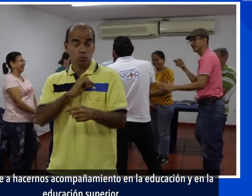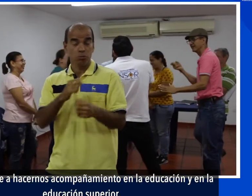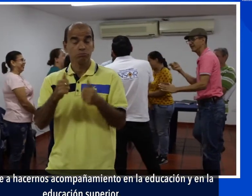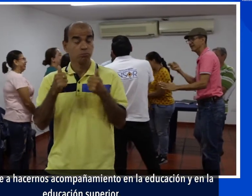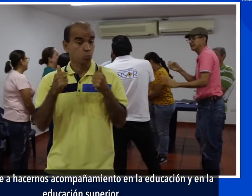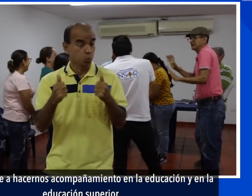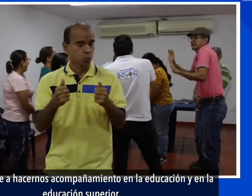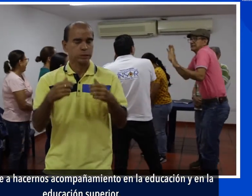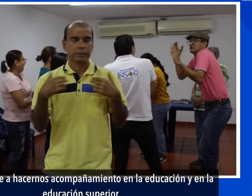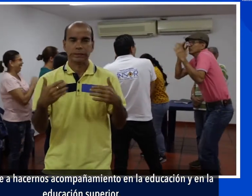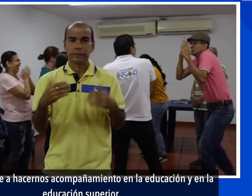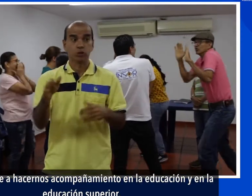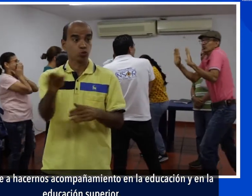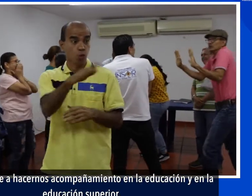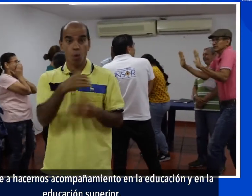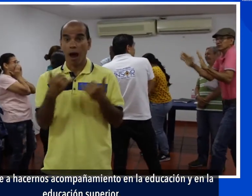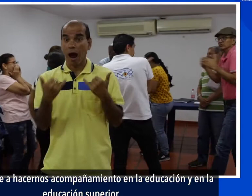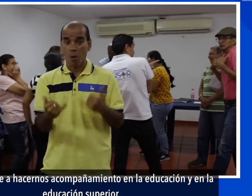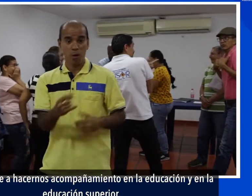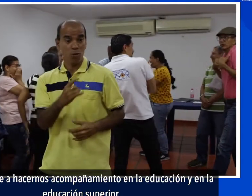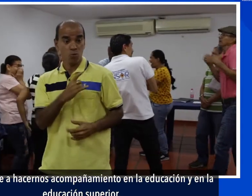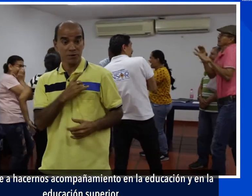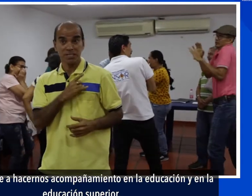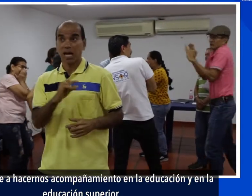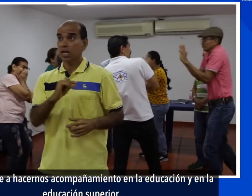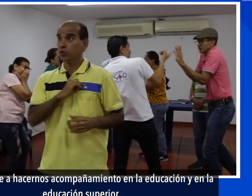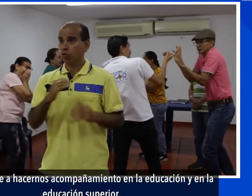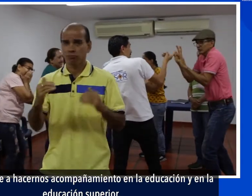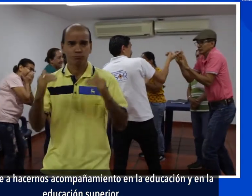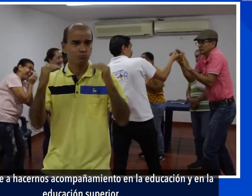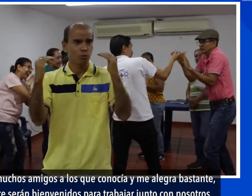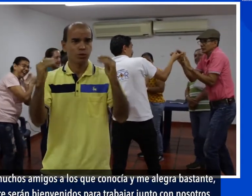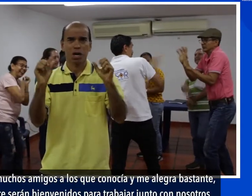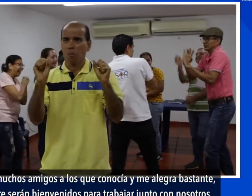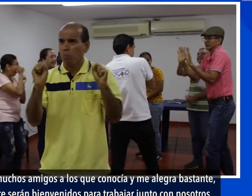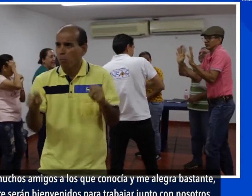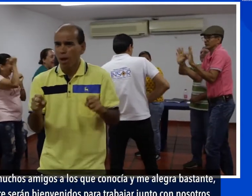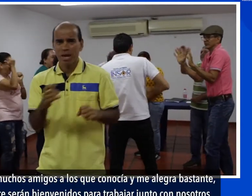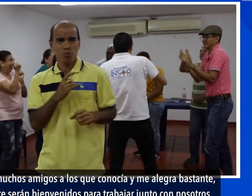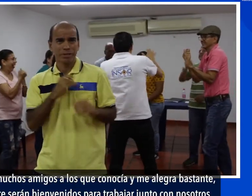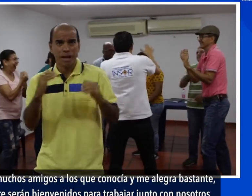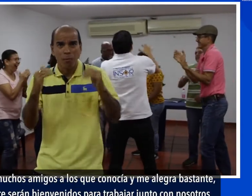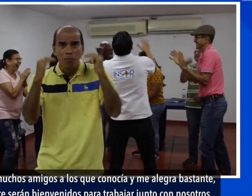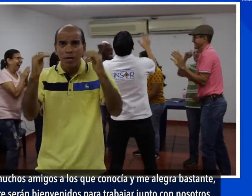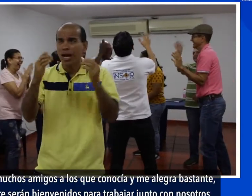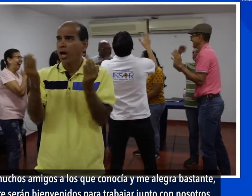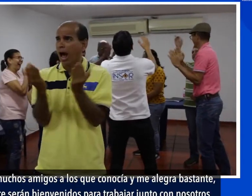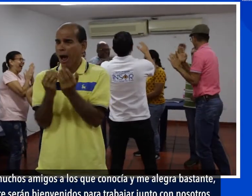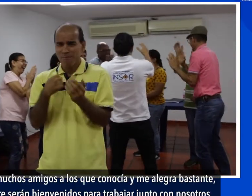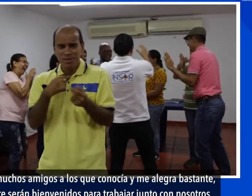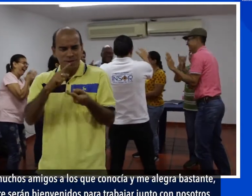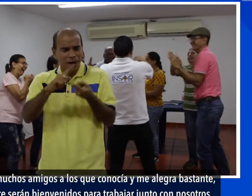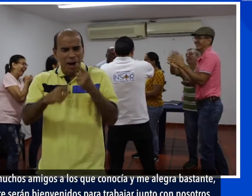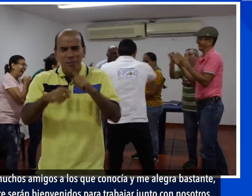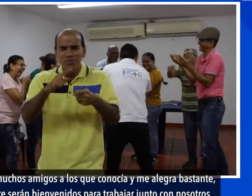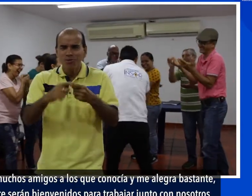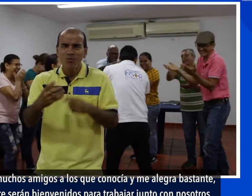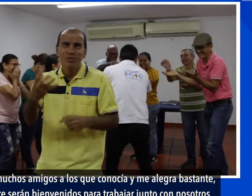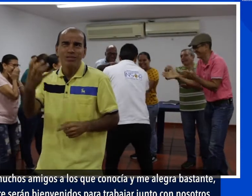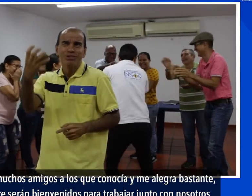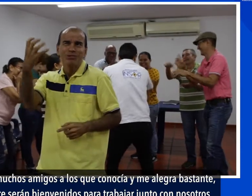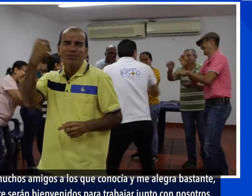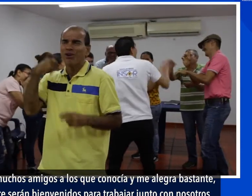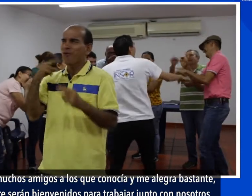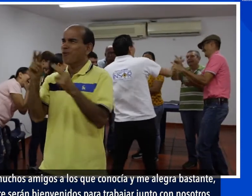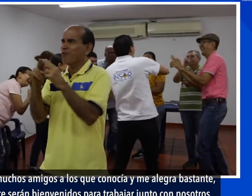INSOR vuelve a hacernos acompañamiento en la educación y en la educación superior. Recuerdo a muchos amigos a los que conocía y me alegra